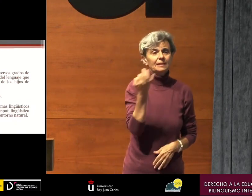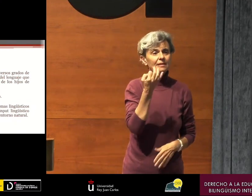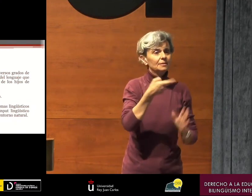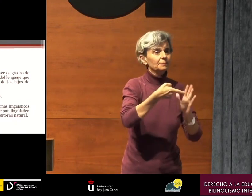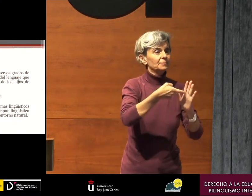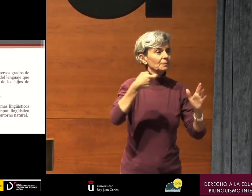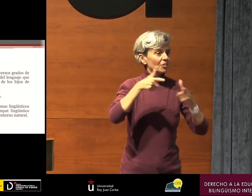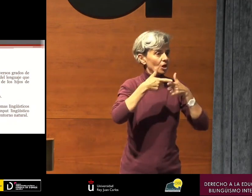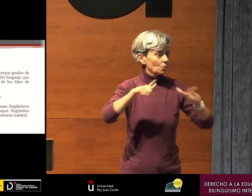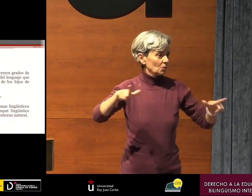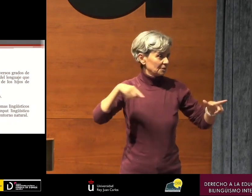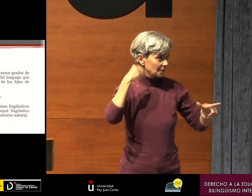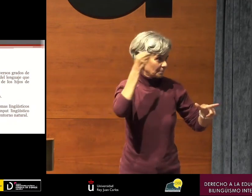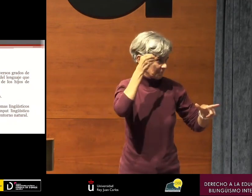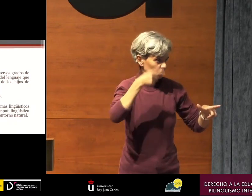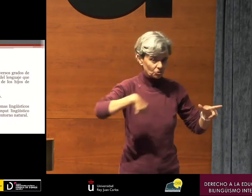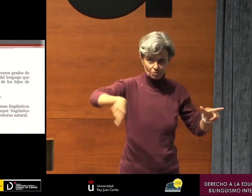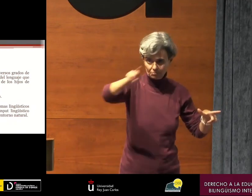signos catalana.